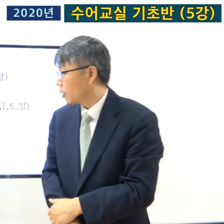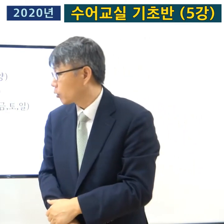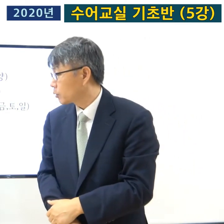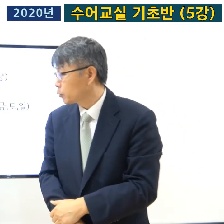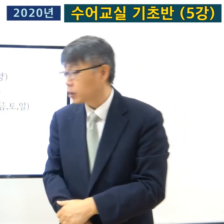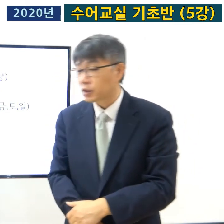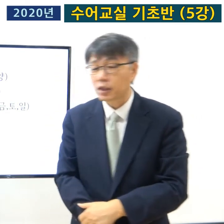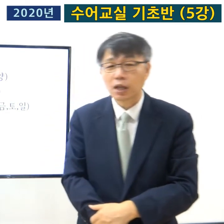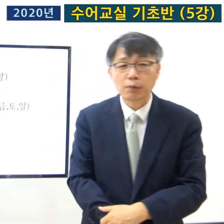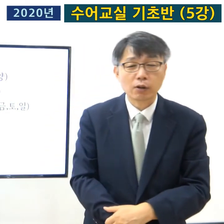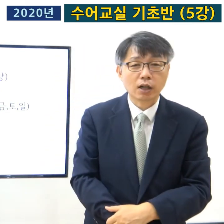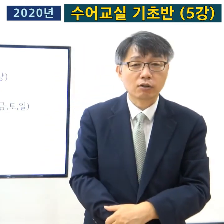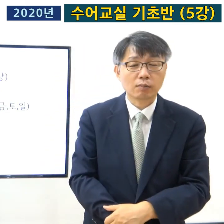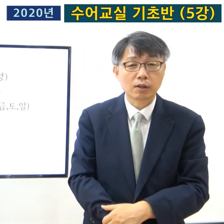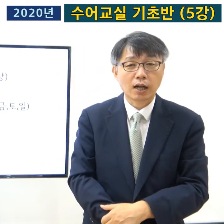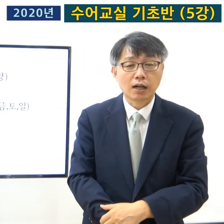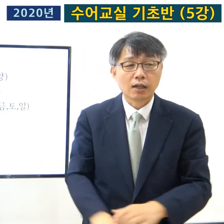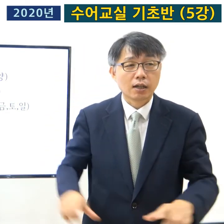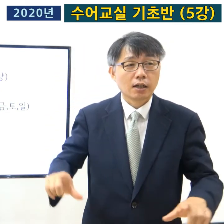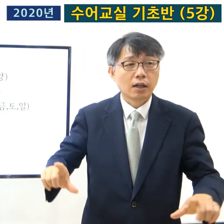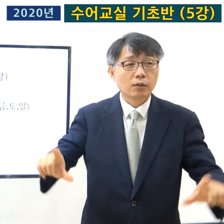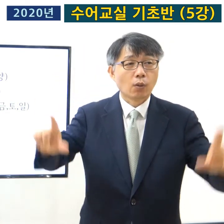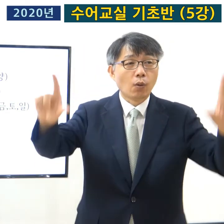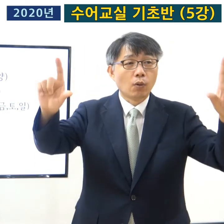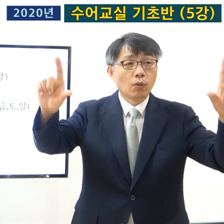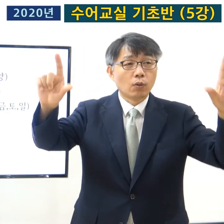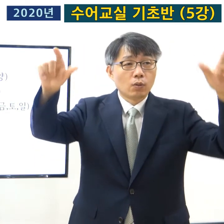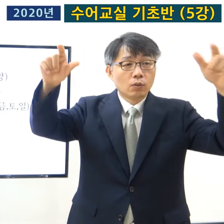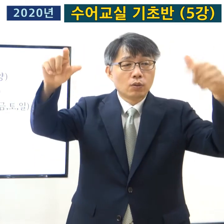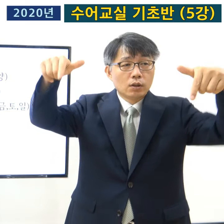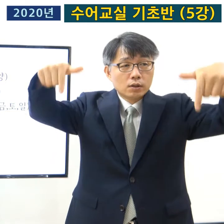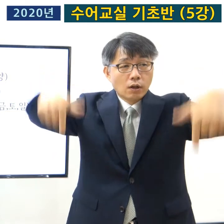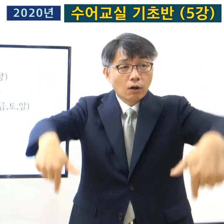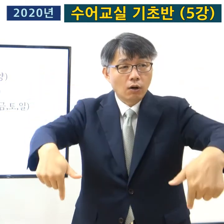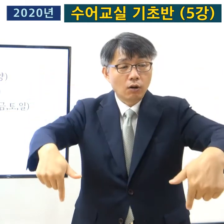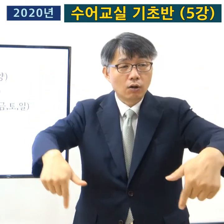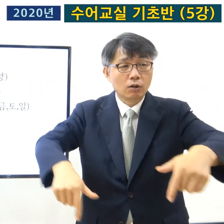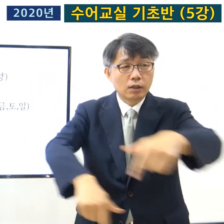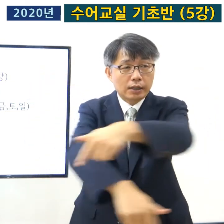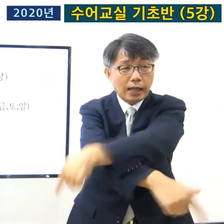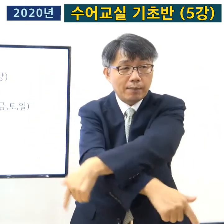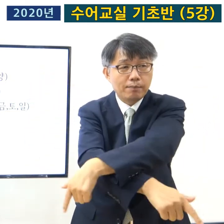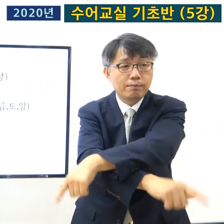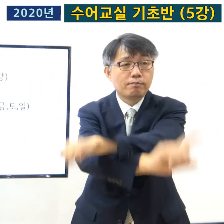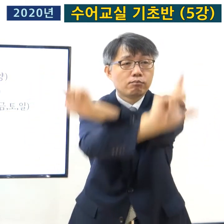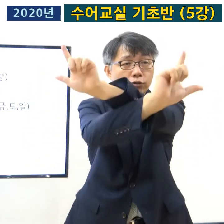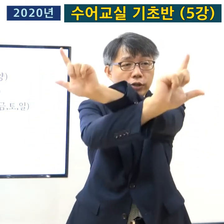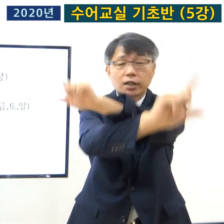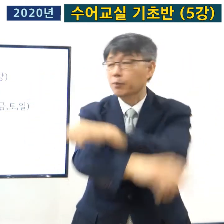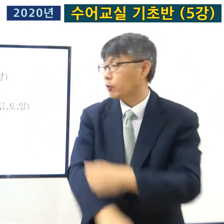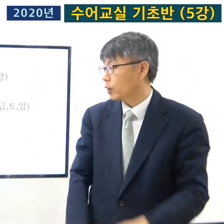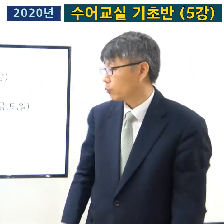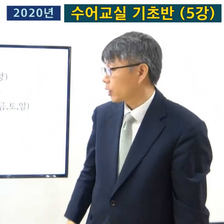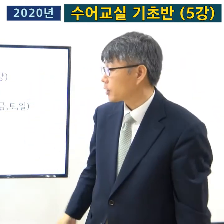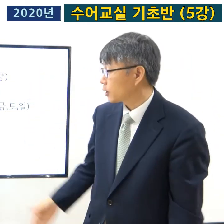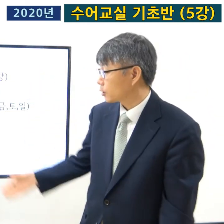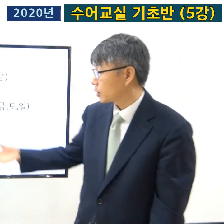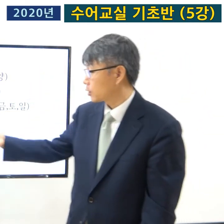어떤 분들은 이렇게 표현하기도 합니다. 동, 서, 남, 북 이렇게 표현하기도 예전에는 그렇게 쓰기도